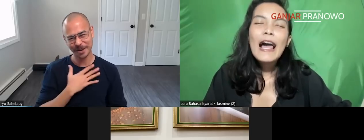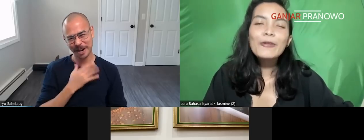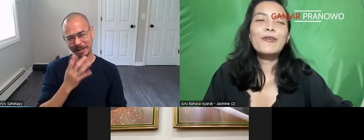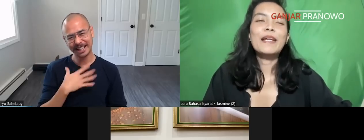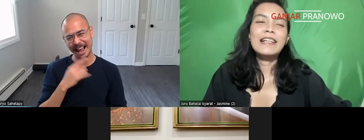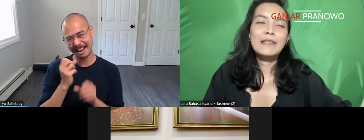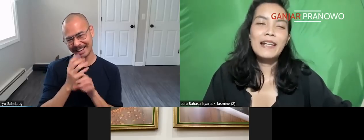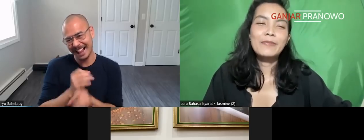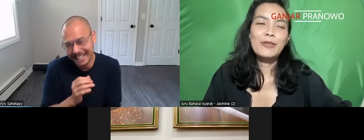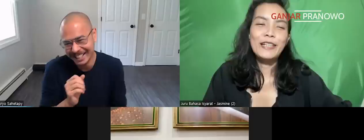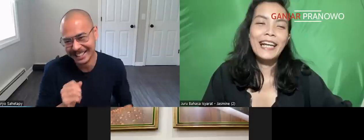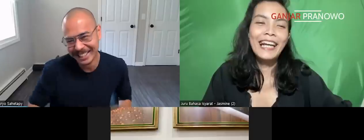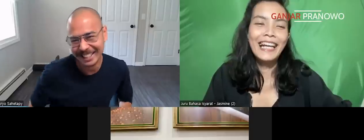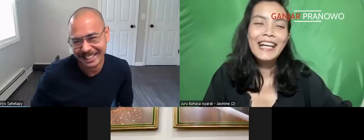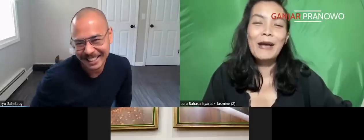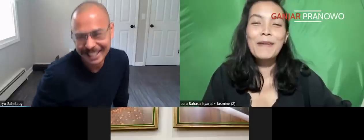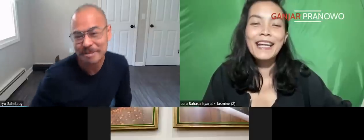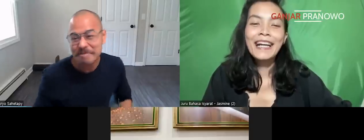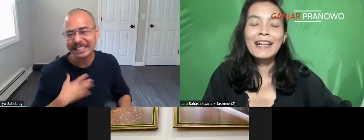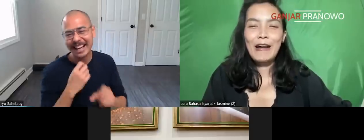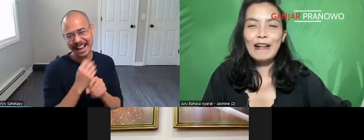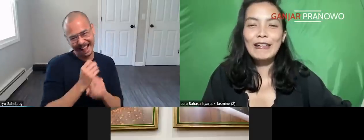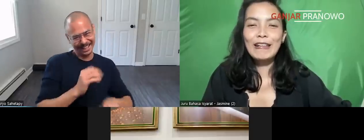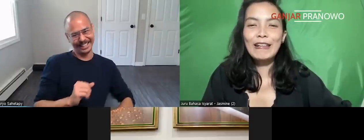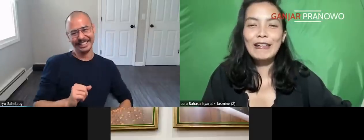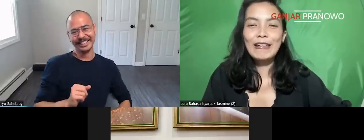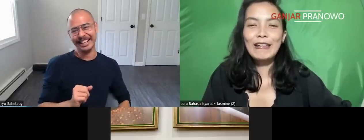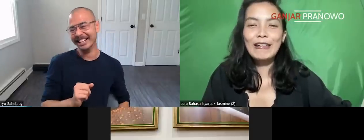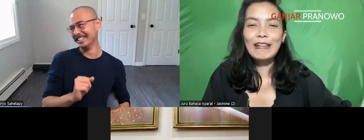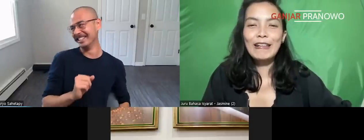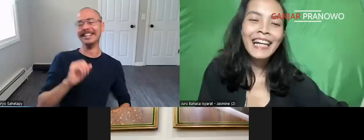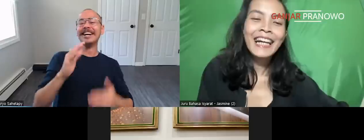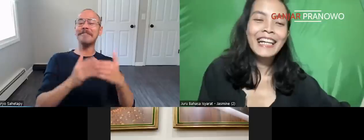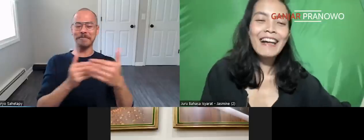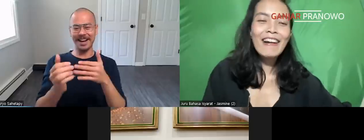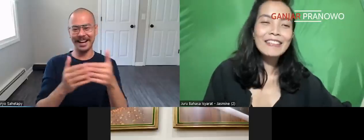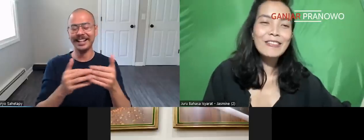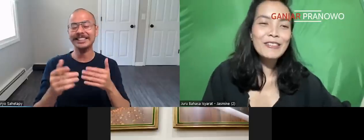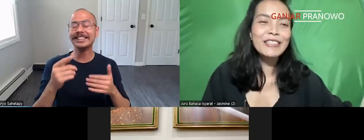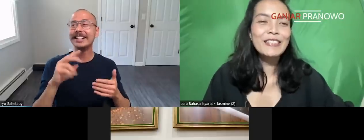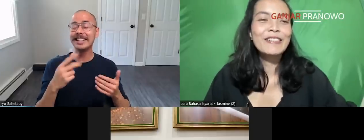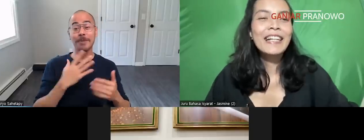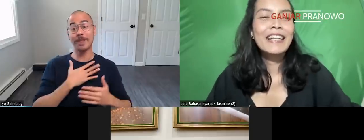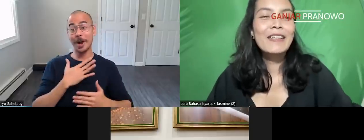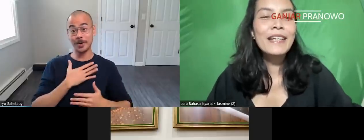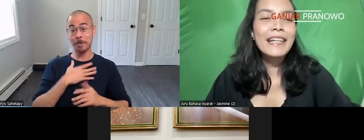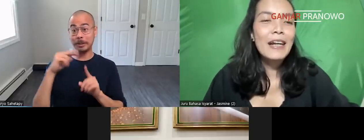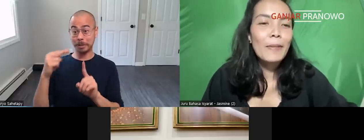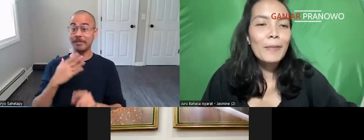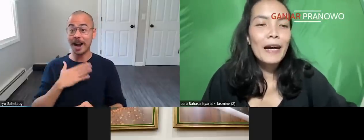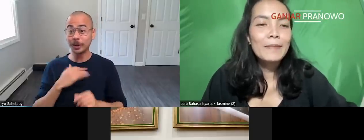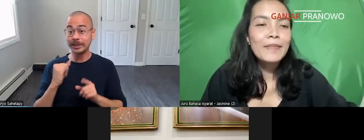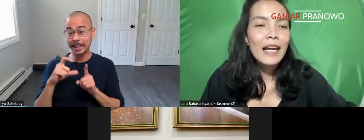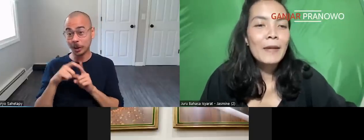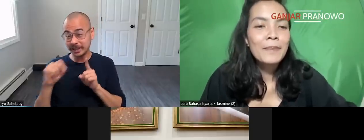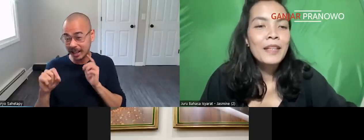selalu rekomendasi Pak sebetulnya tapi gagal terus ya Pak gagal terus gitu nah tapi enggak